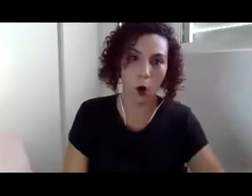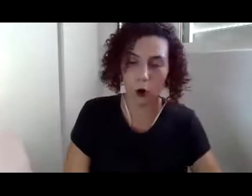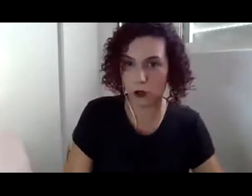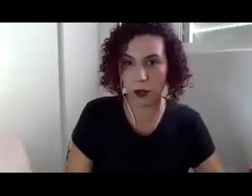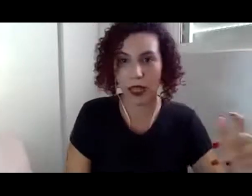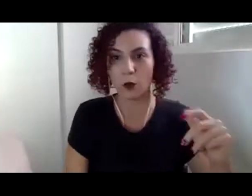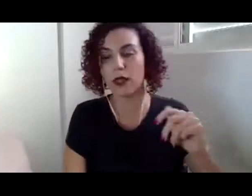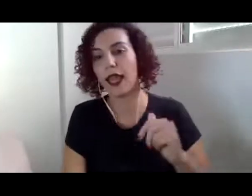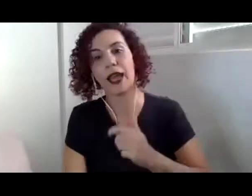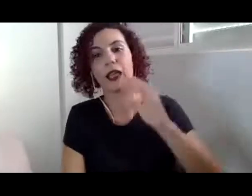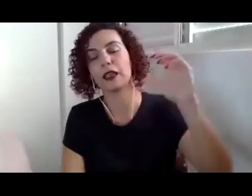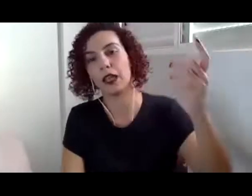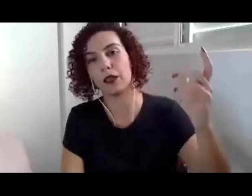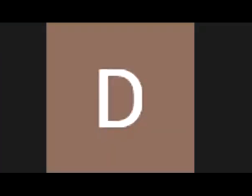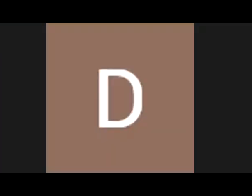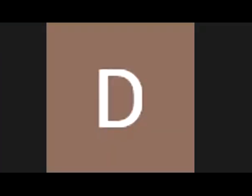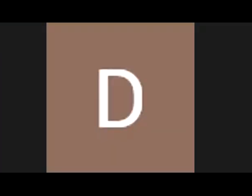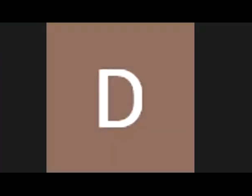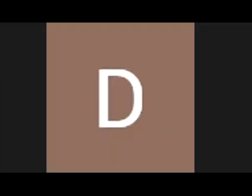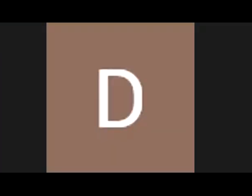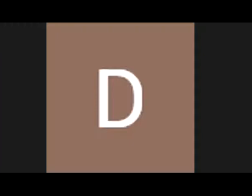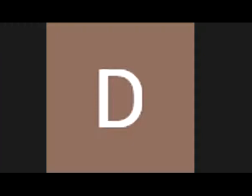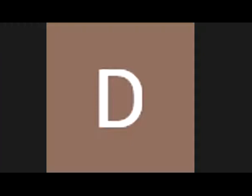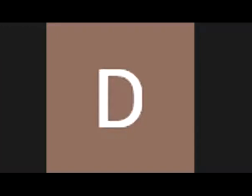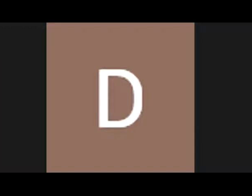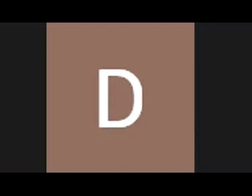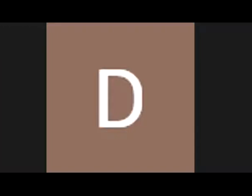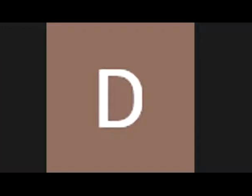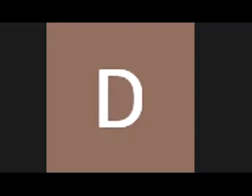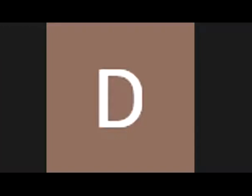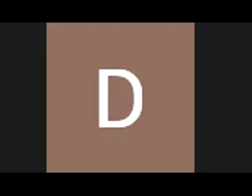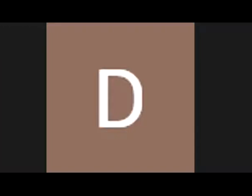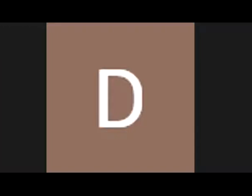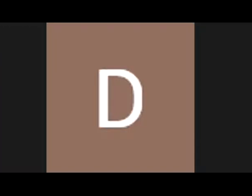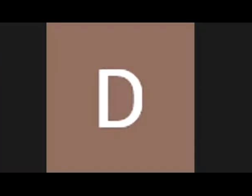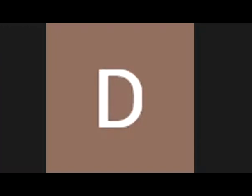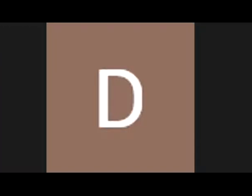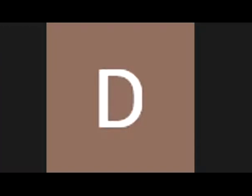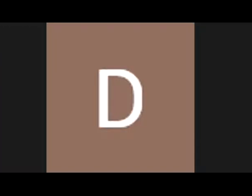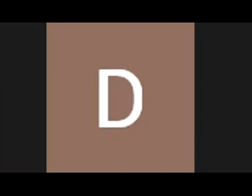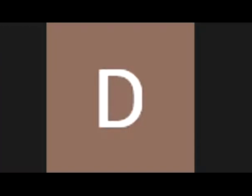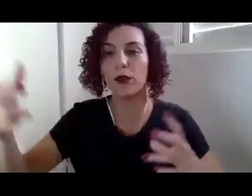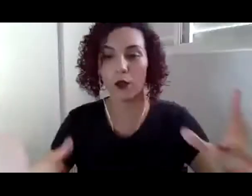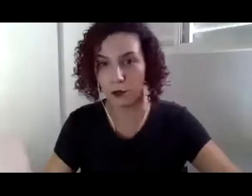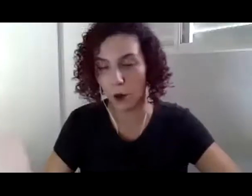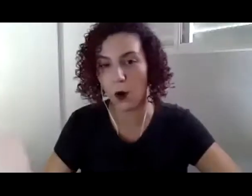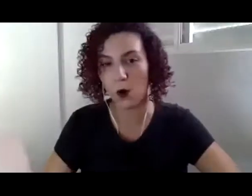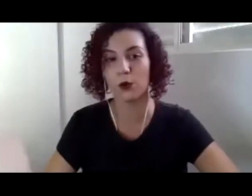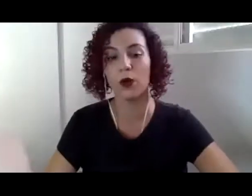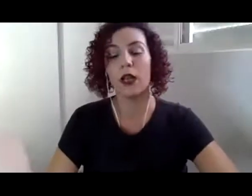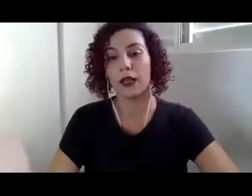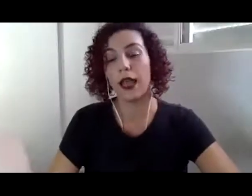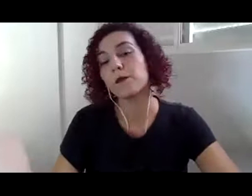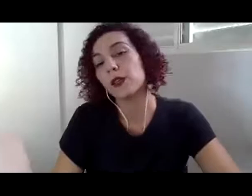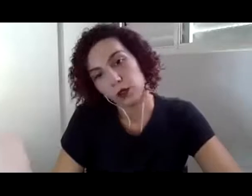Ela toca o despertador dela, ela tem o reloginho para ver a comida no